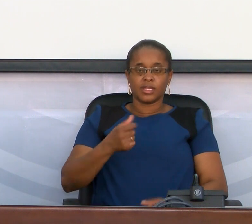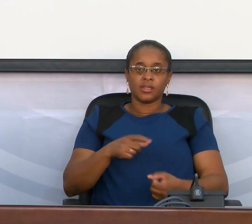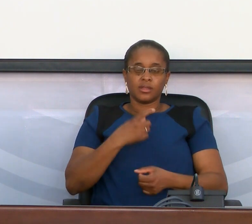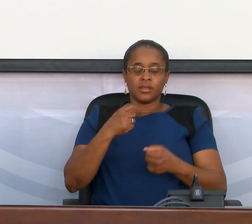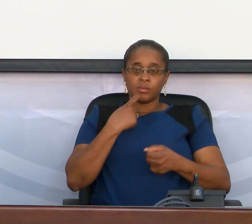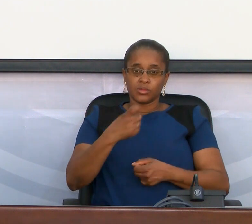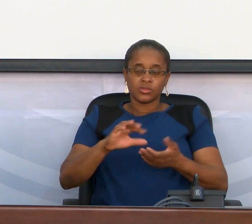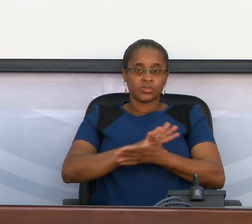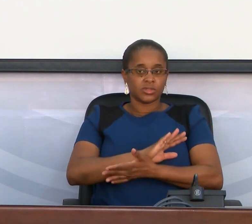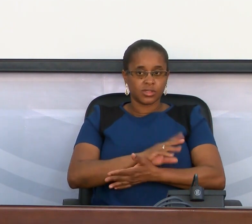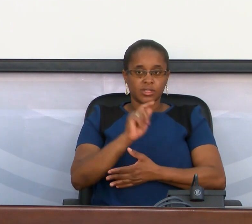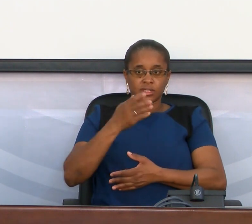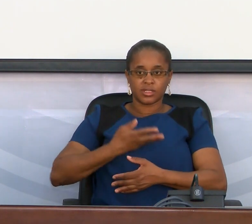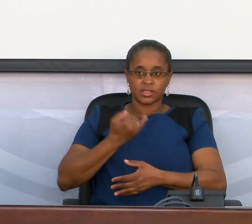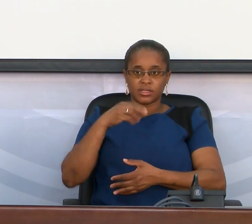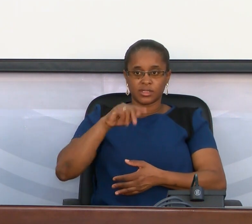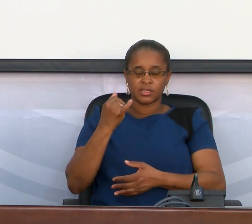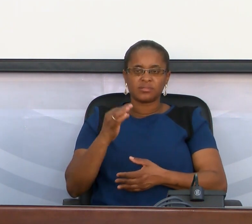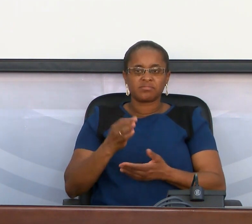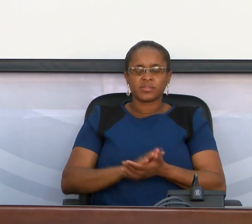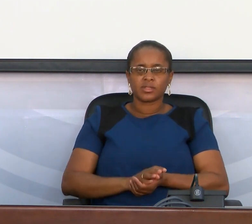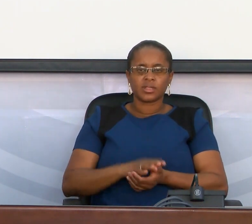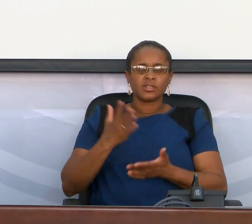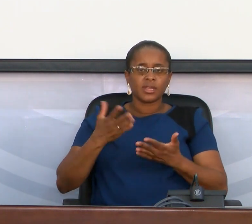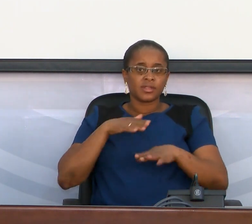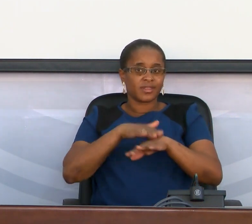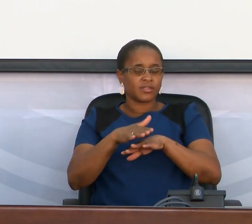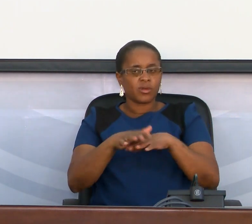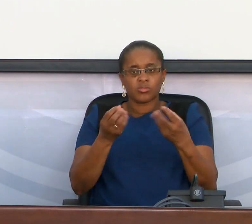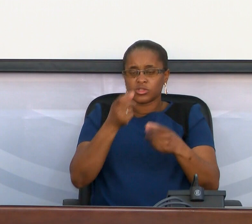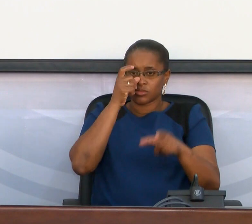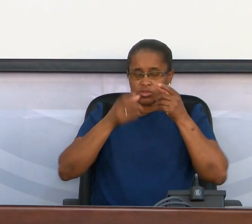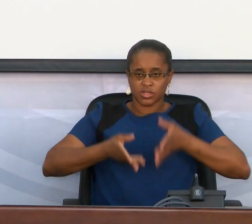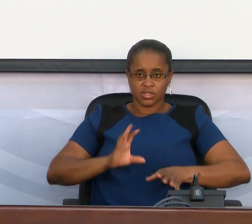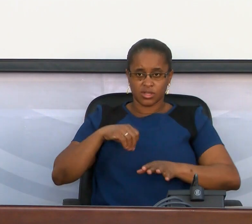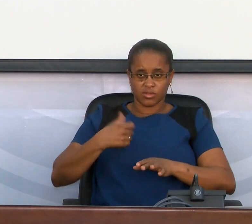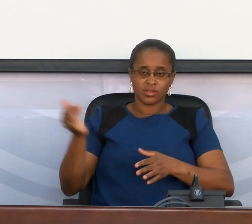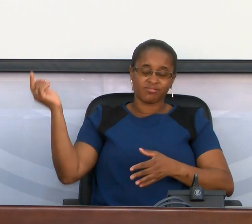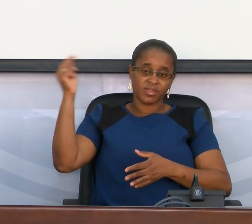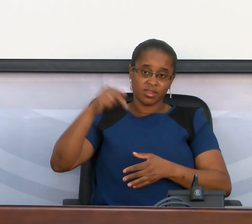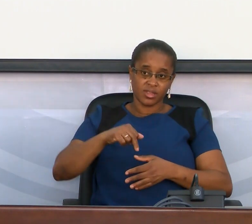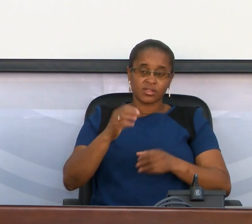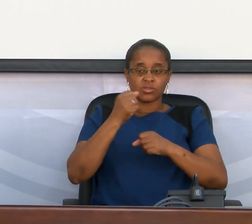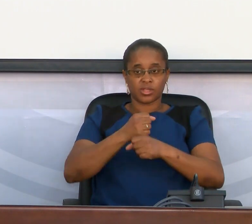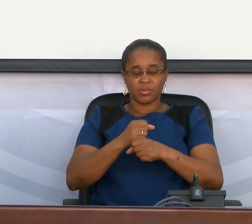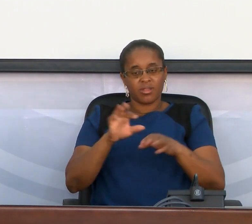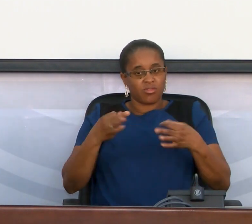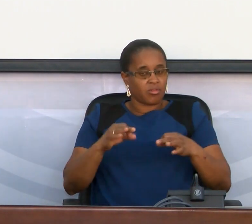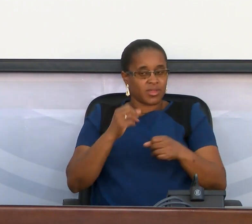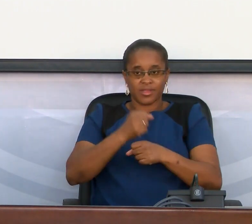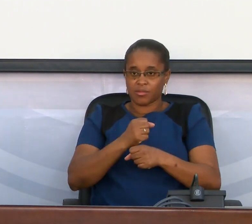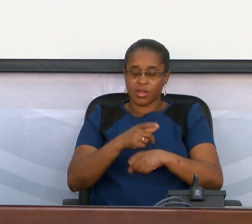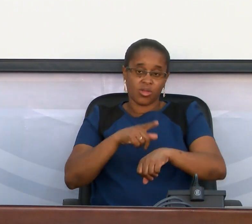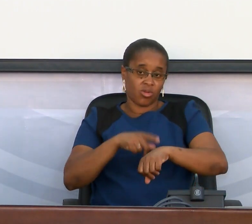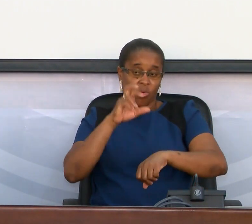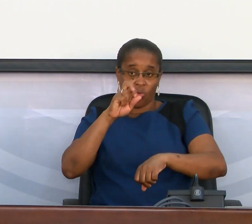TV. Já na terça-feira, a maioria dos cabo-verdianos regressa ao trabalho e normalmente trabalham 8